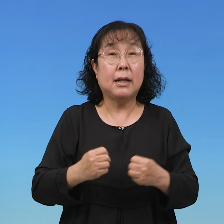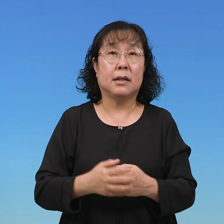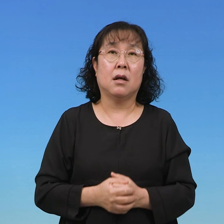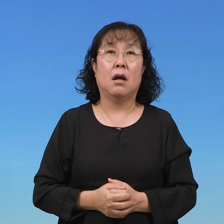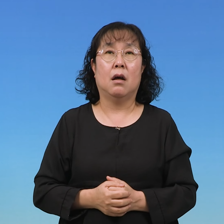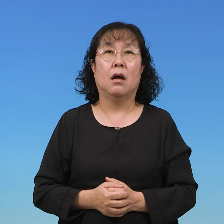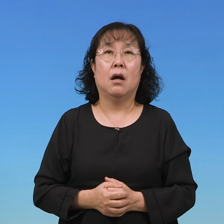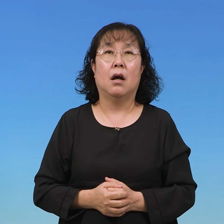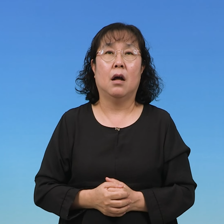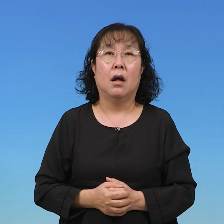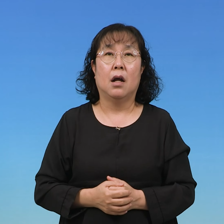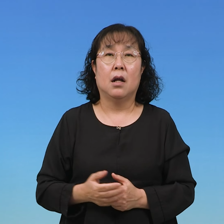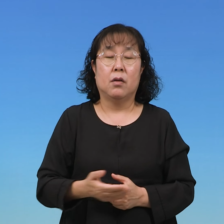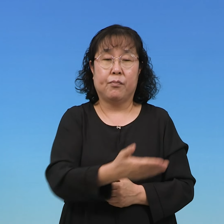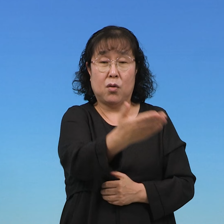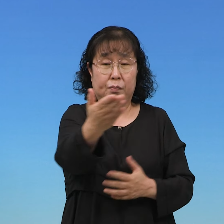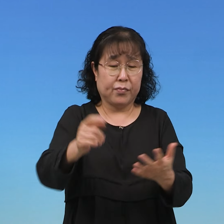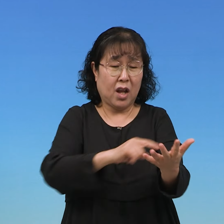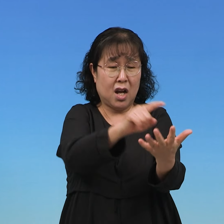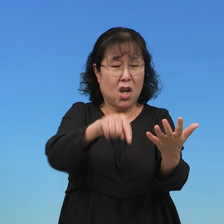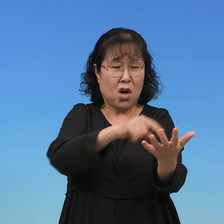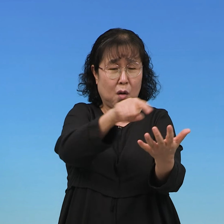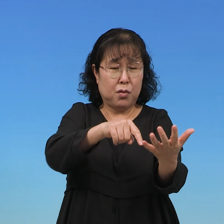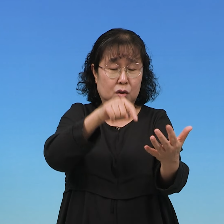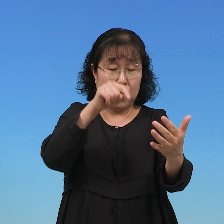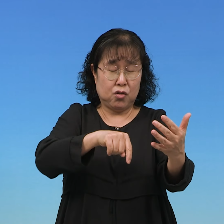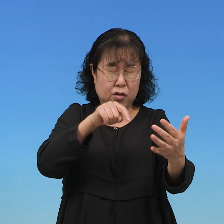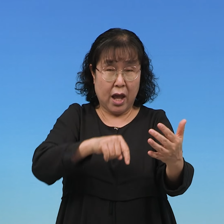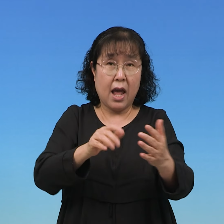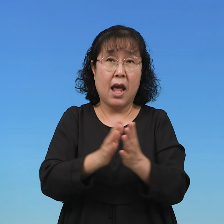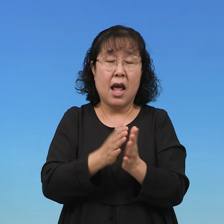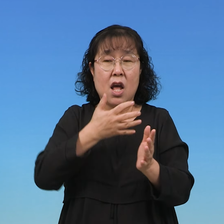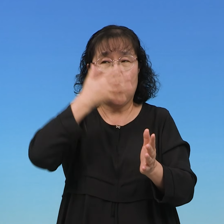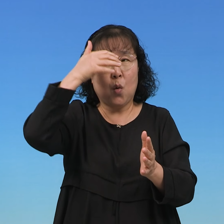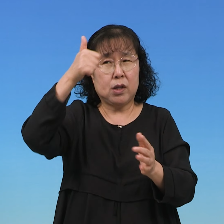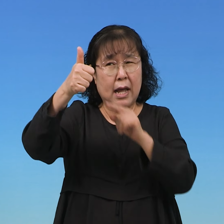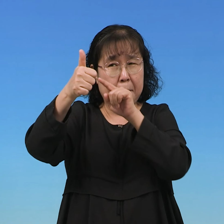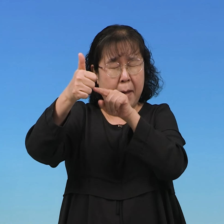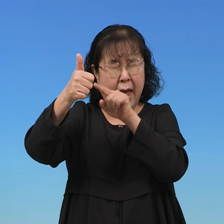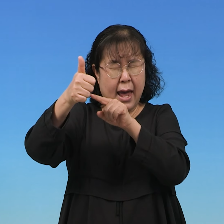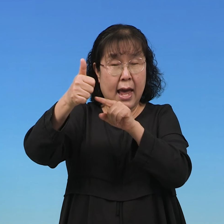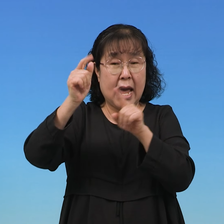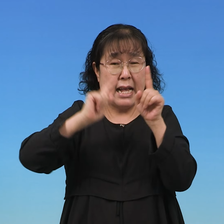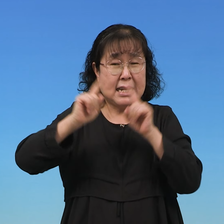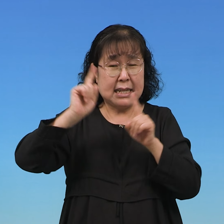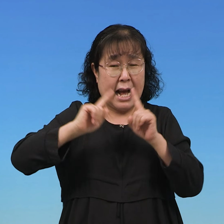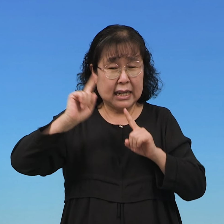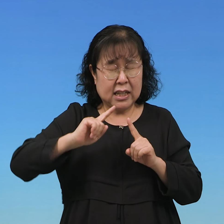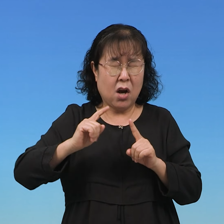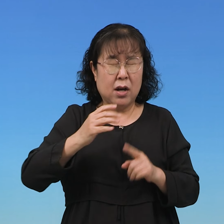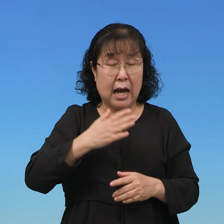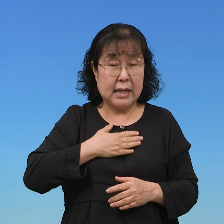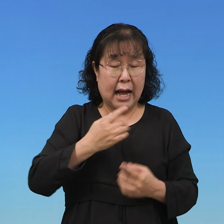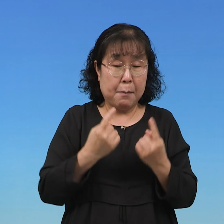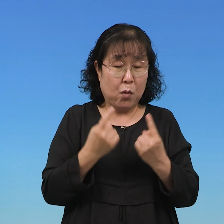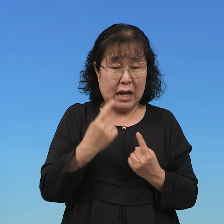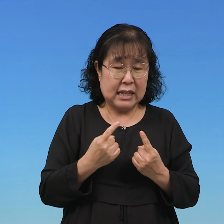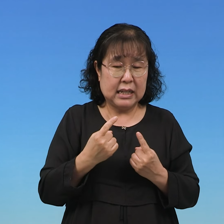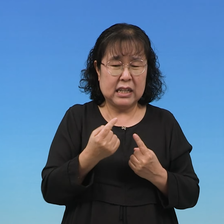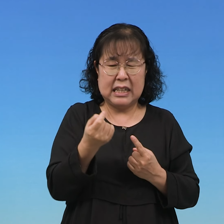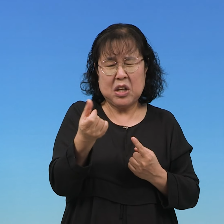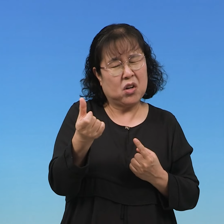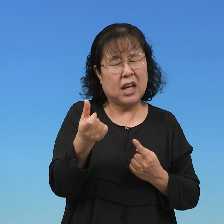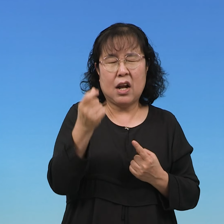암만 상처가 많아도 뭐 나보다는 뭐 적을걸 그런 생각을 하신다면 여러분은 엄청난 착각에